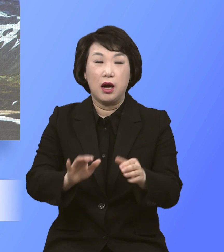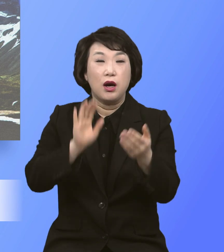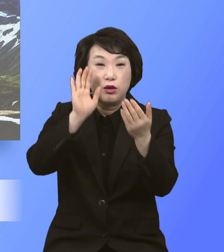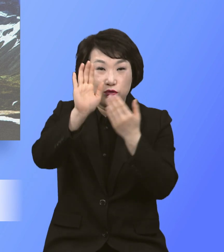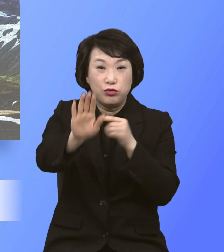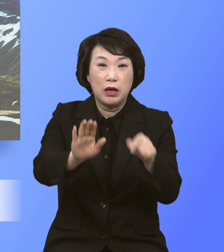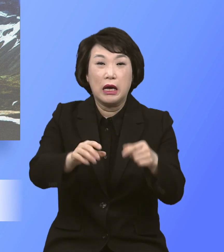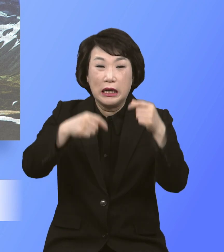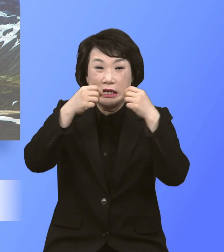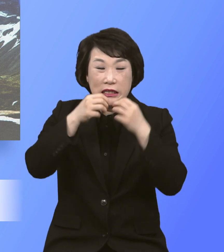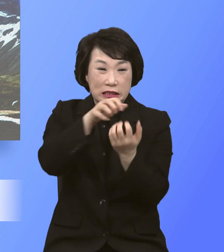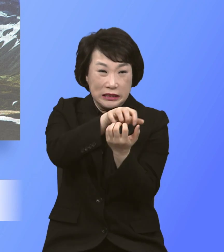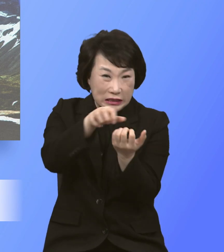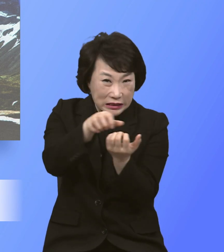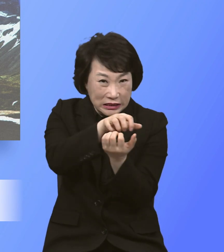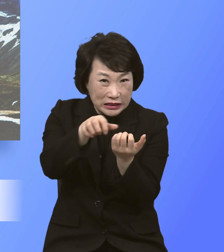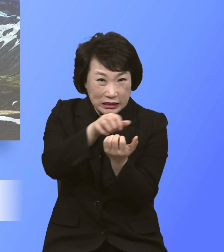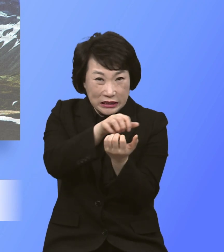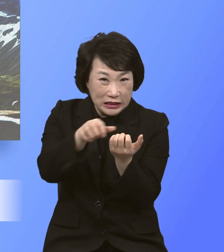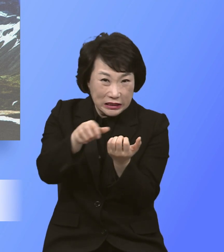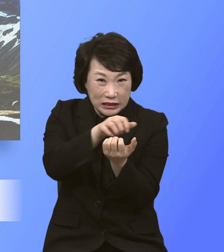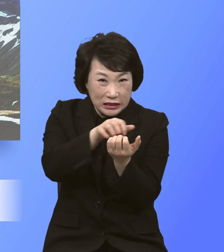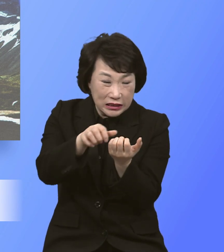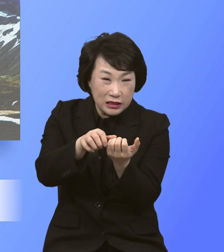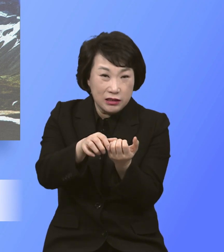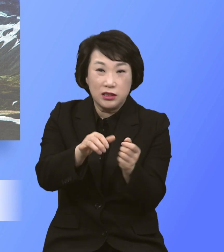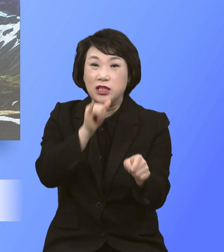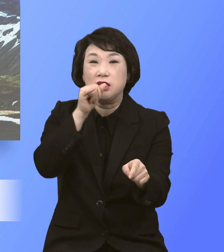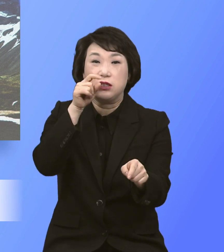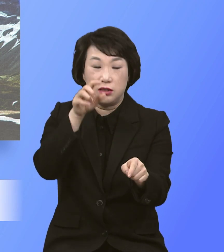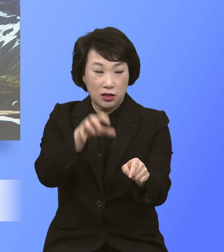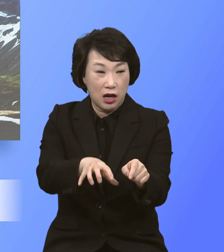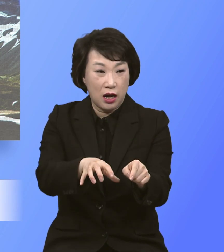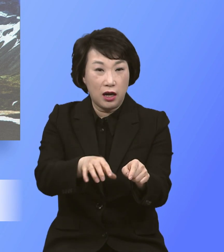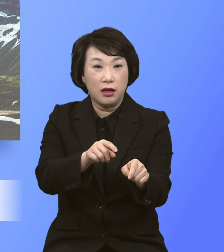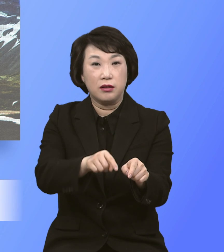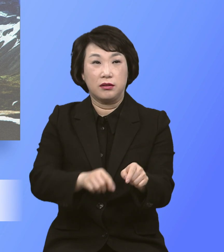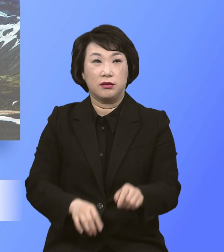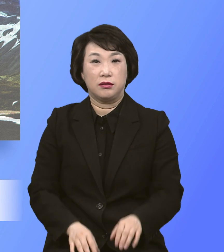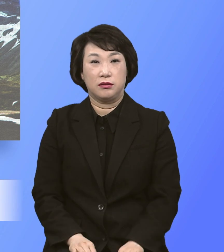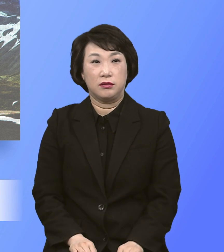나중에 이를 뿌두둑 갈미질 것이다.